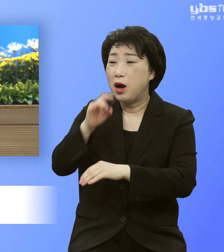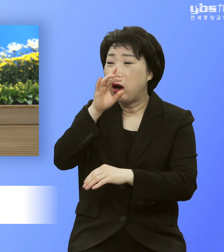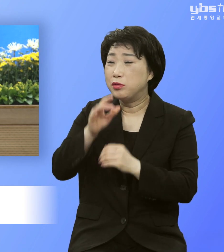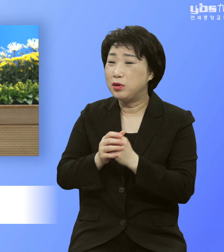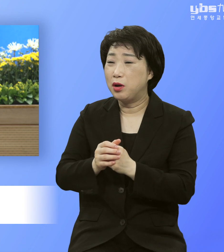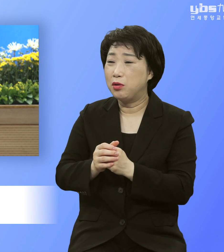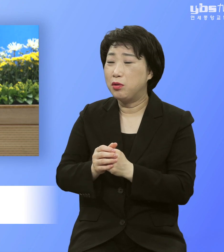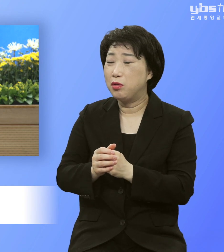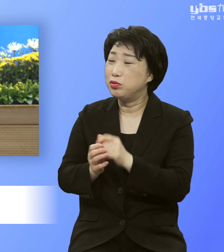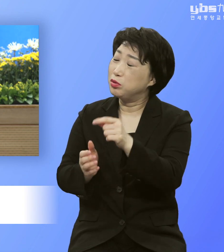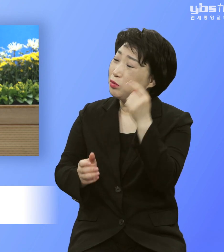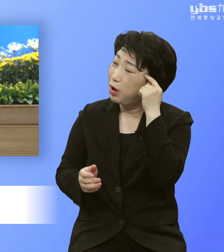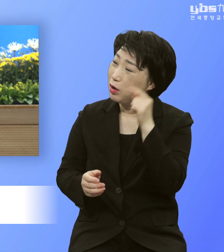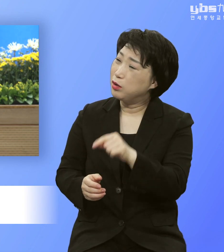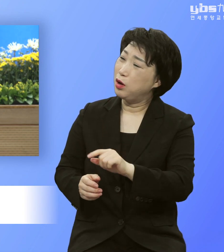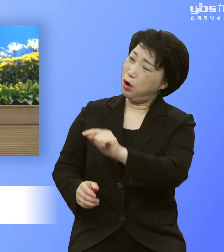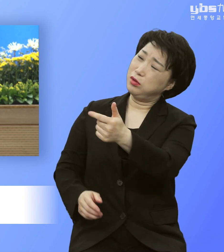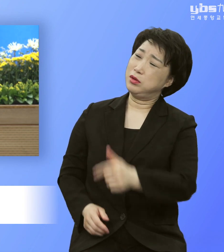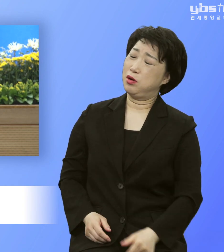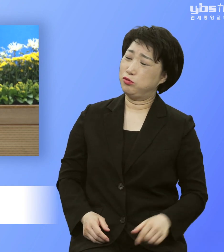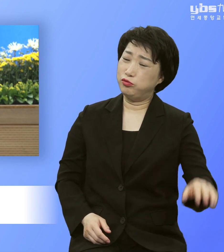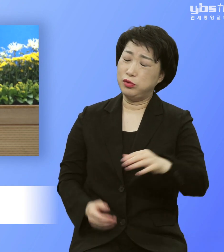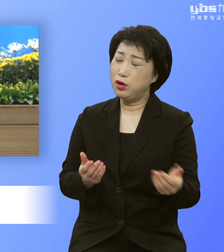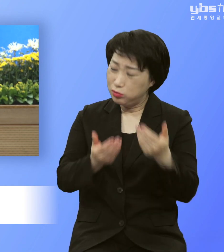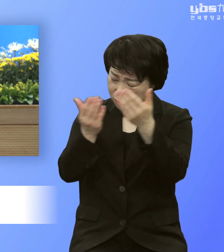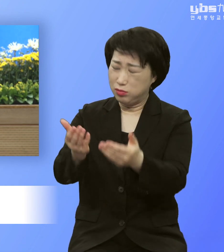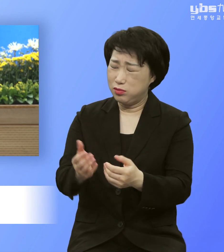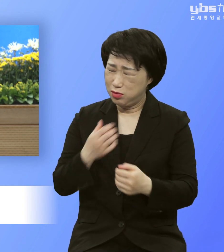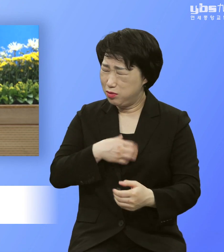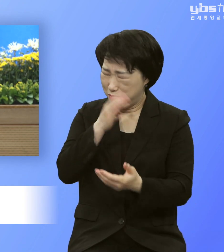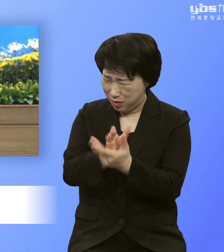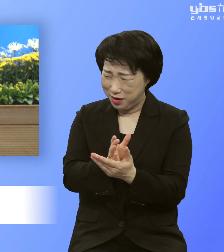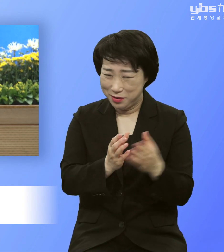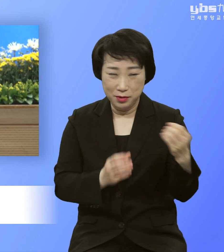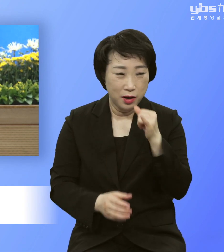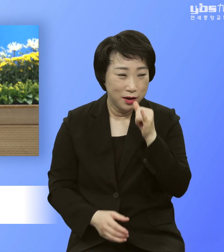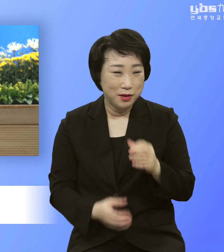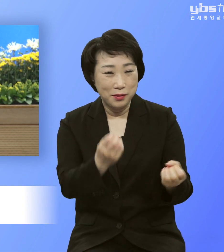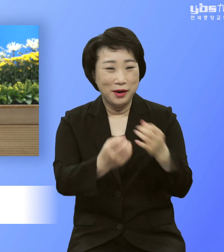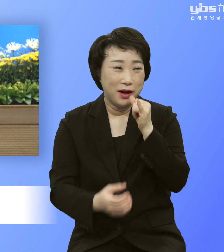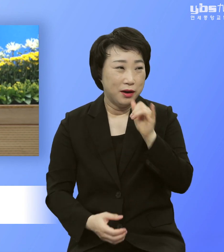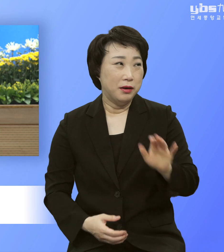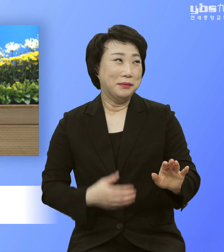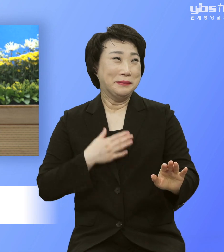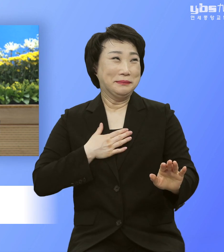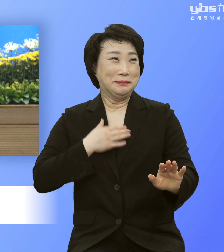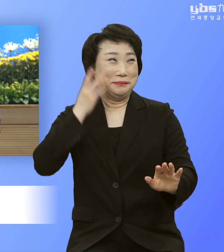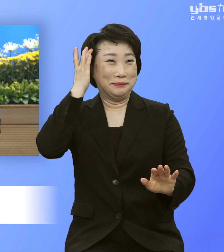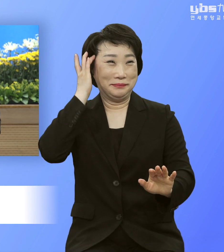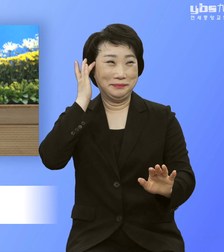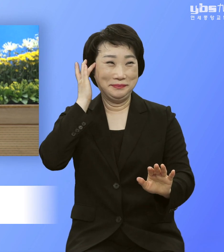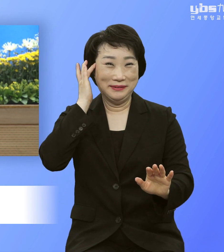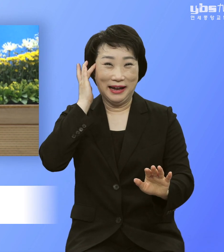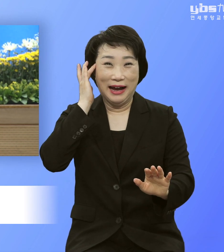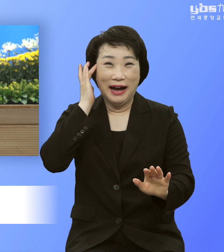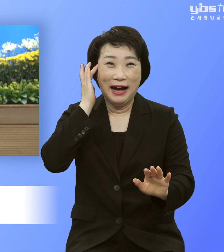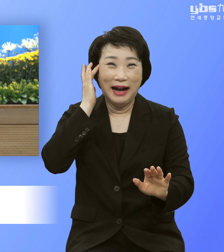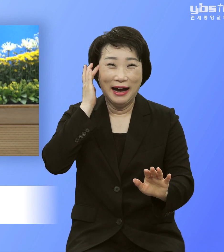때 그건 아니라고 우리가 다 드린다 걱정하지 말라고. 나 참